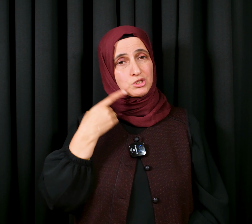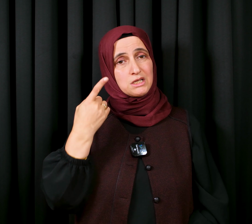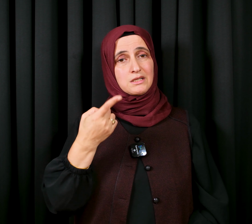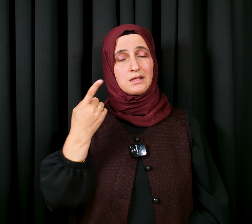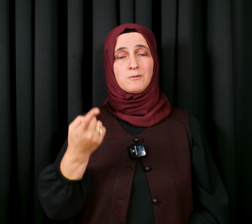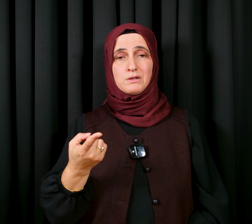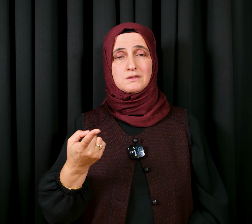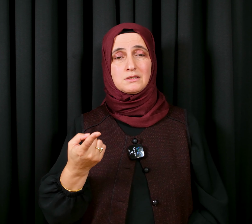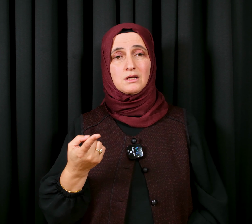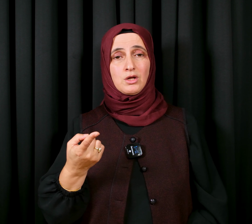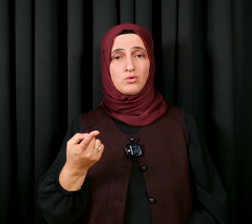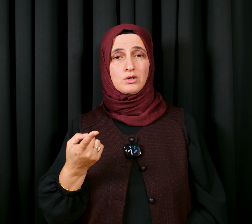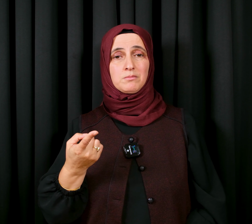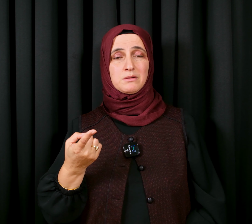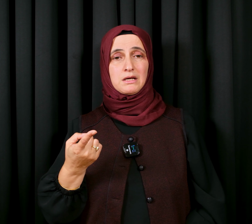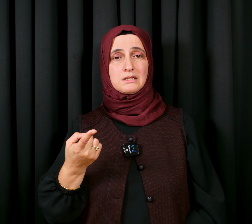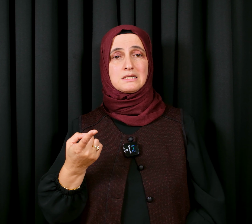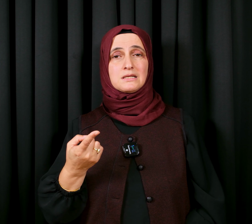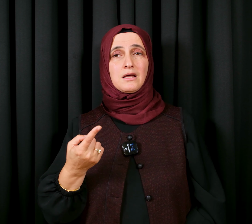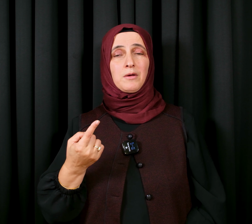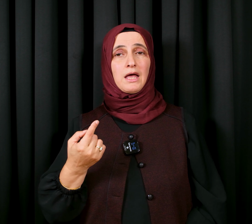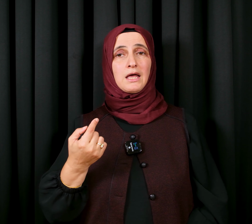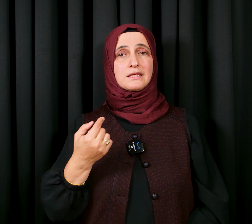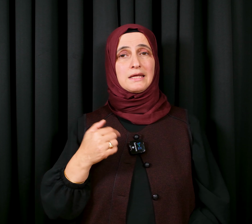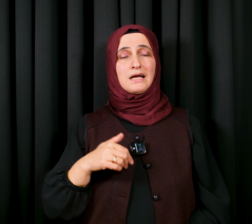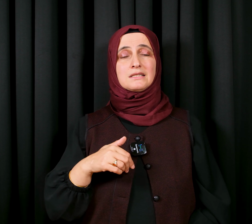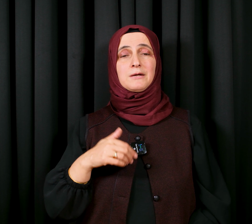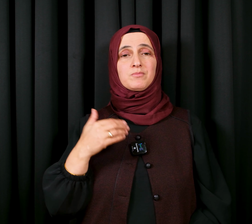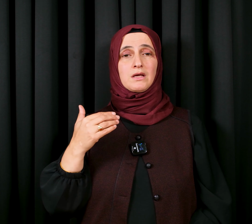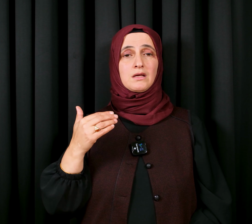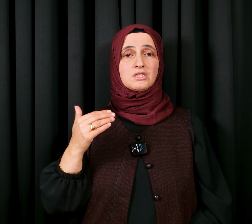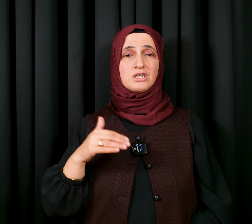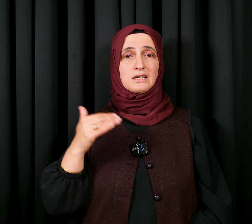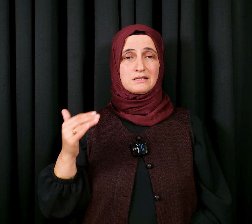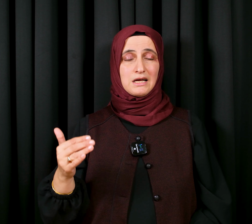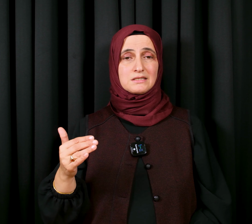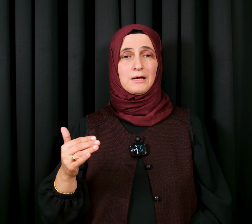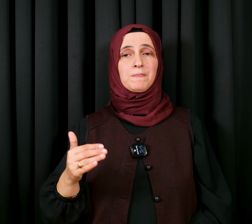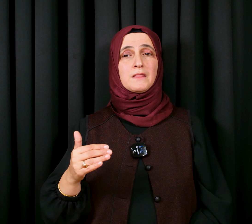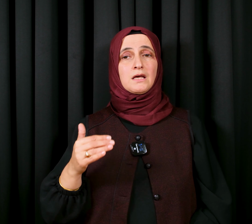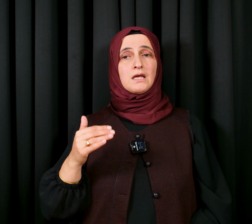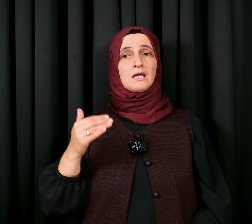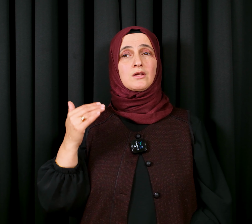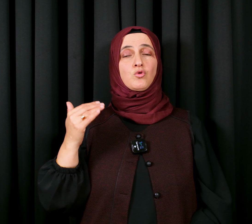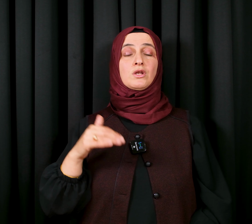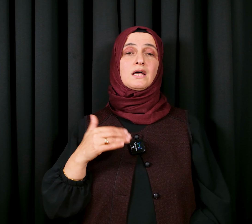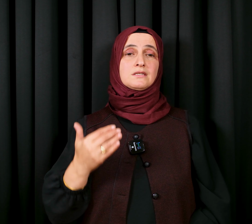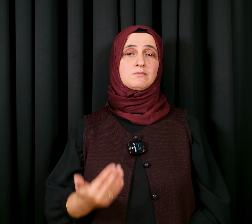şekilde de yapıldığını görebilmekteyiz. Genelde işaretlerde yönlendirme